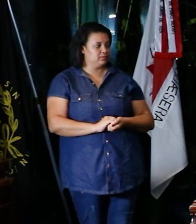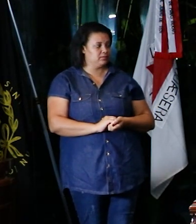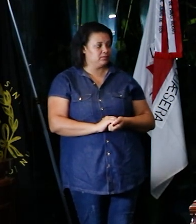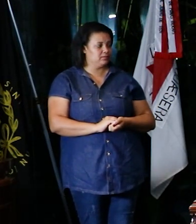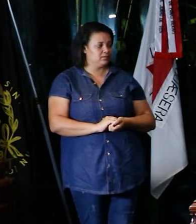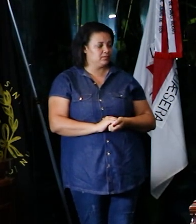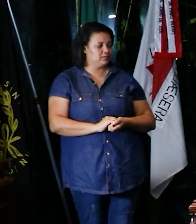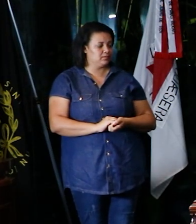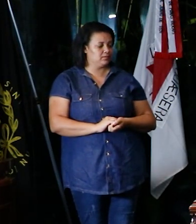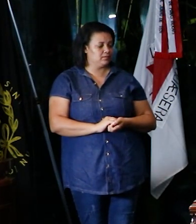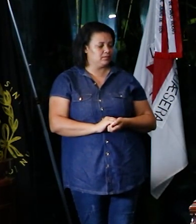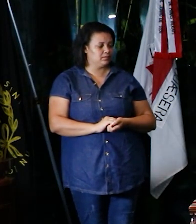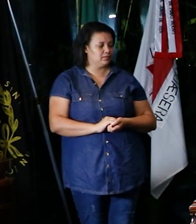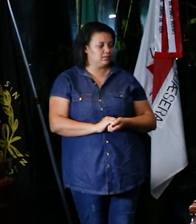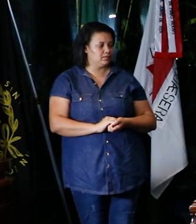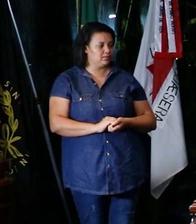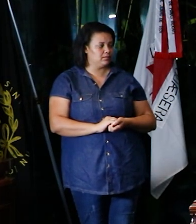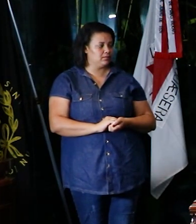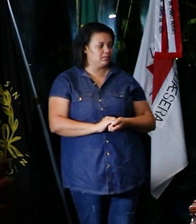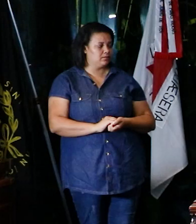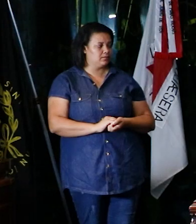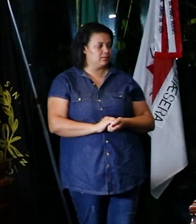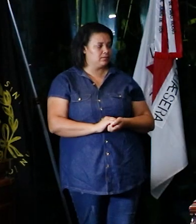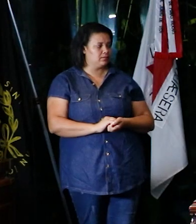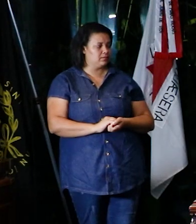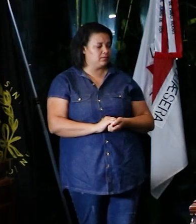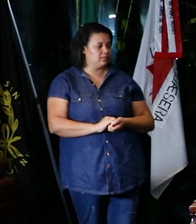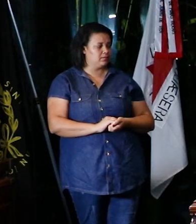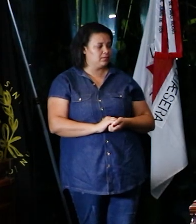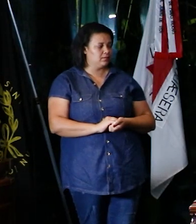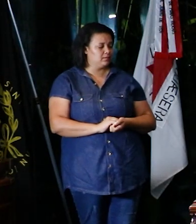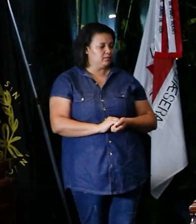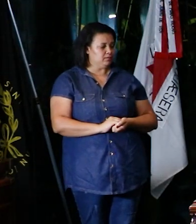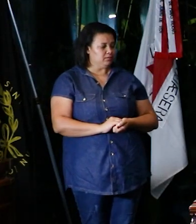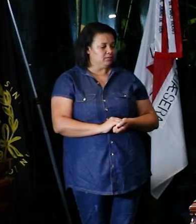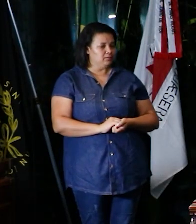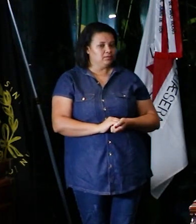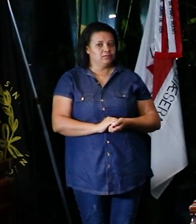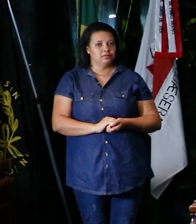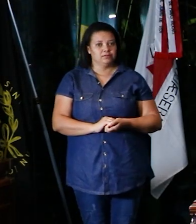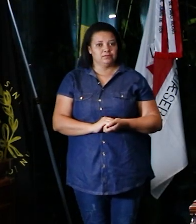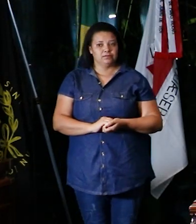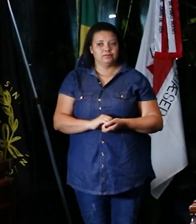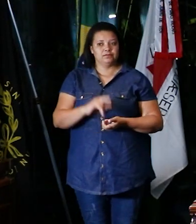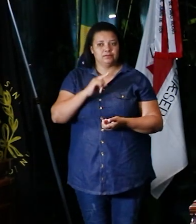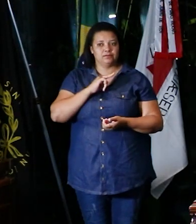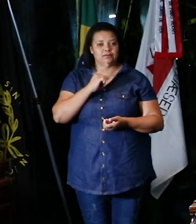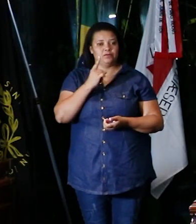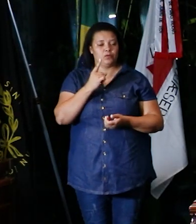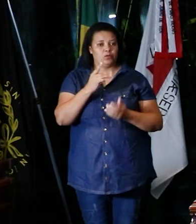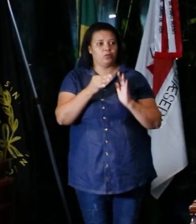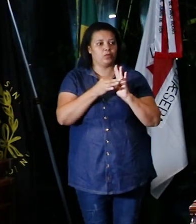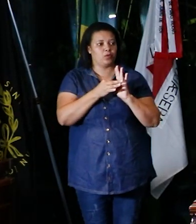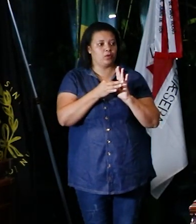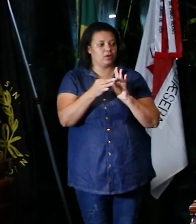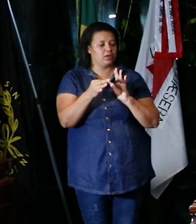Quanto tempo que nós temos? Olha, ele tem uma crônica Uma coisa